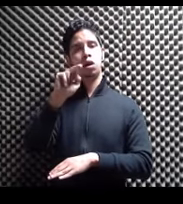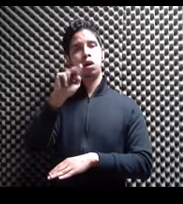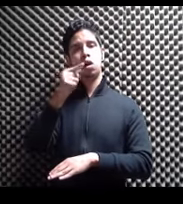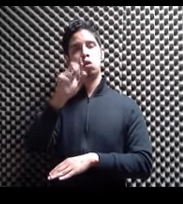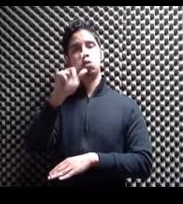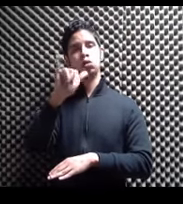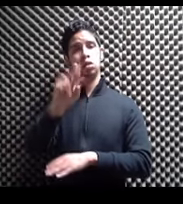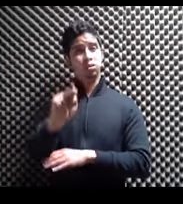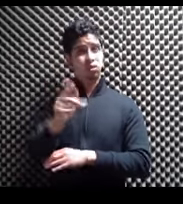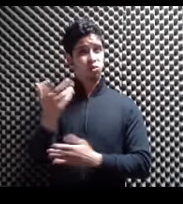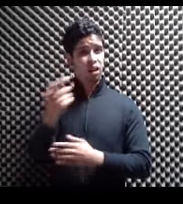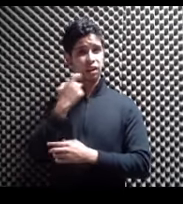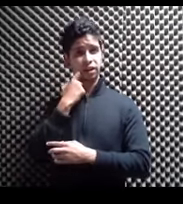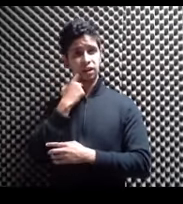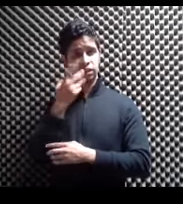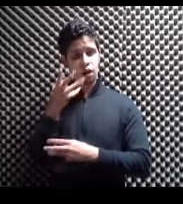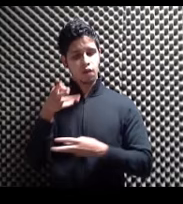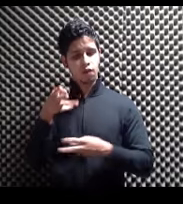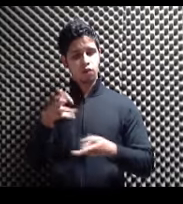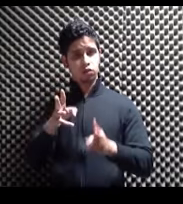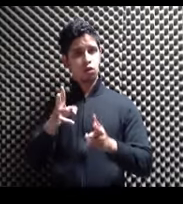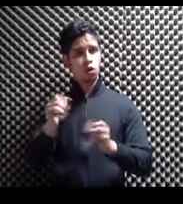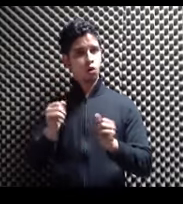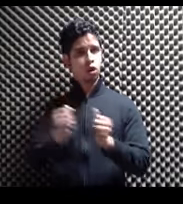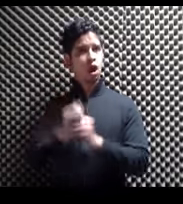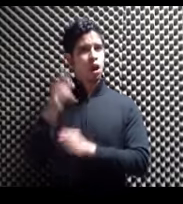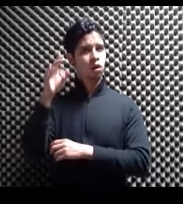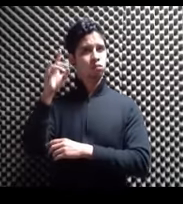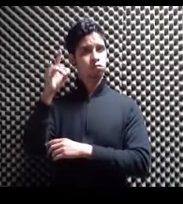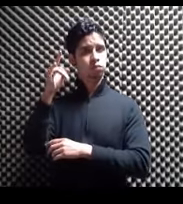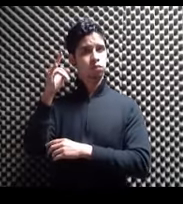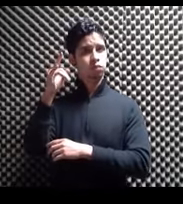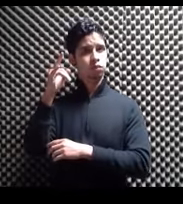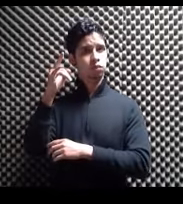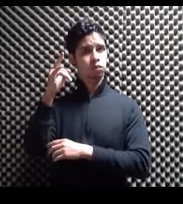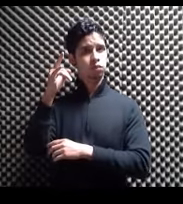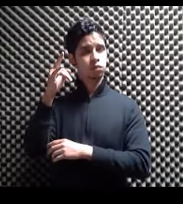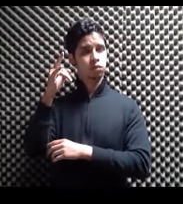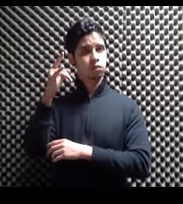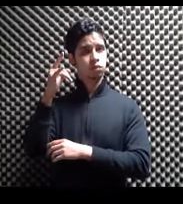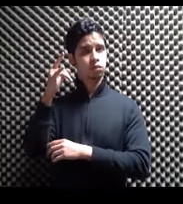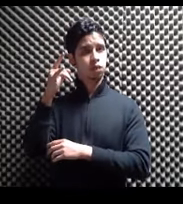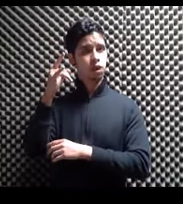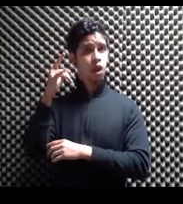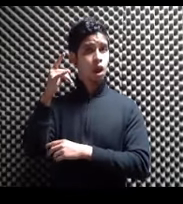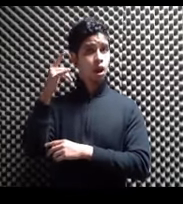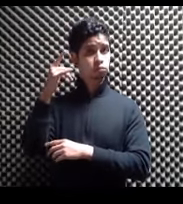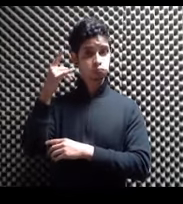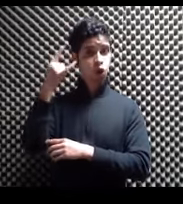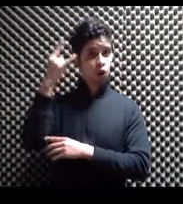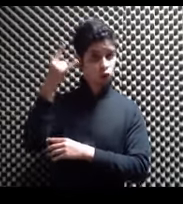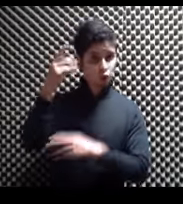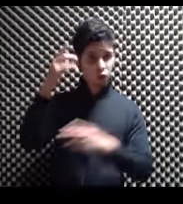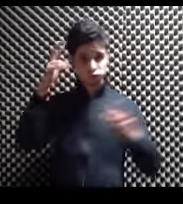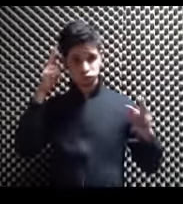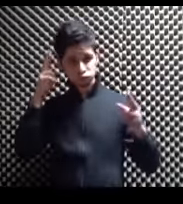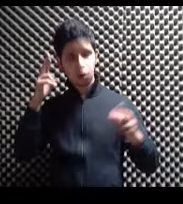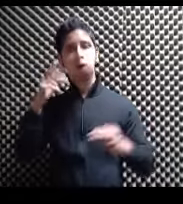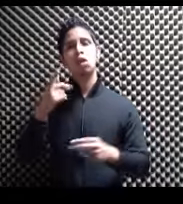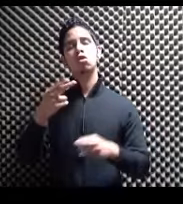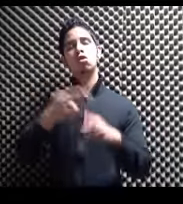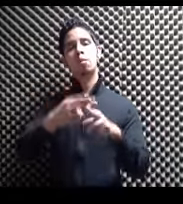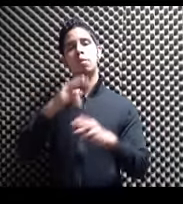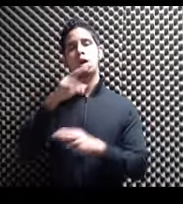años en rock, del grupo Cuerda, creo que era Cuerdas Rotas, acá en Puerto Rico, lo grabaron. Si es que ese le trajimos por aquí.